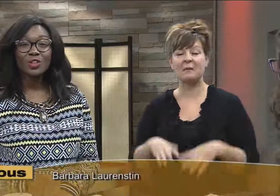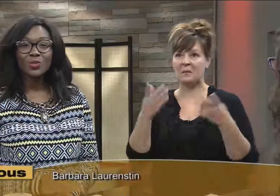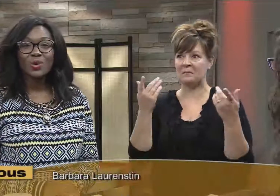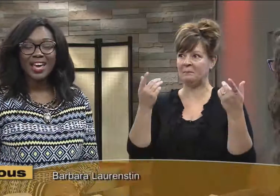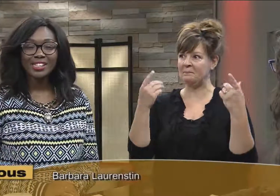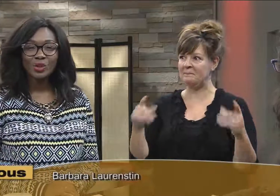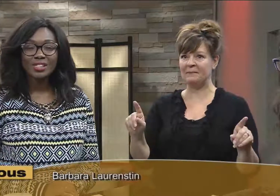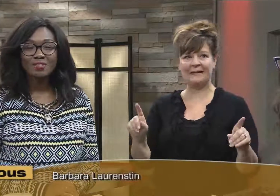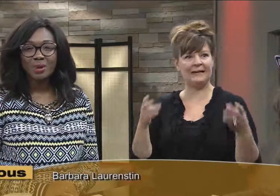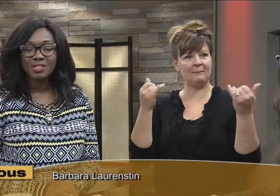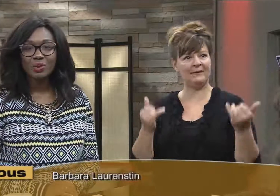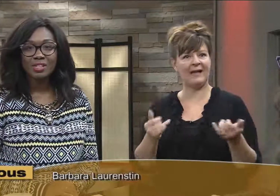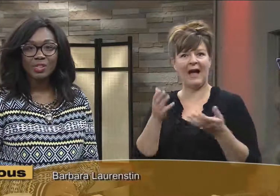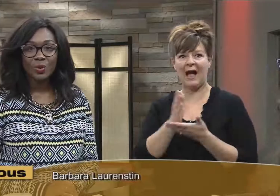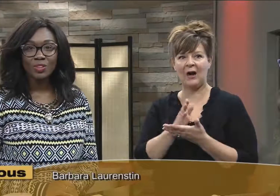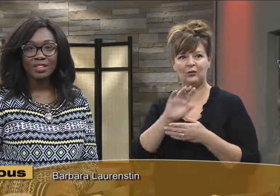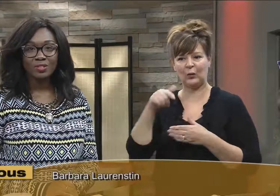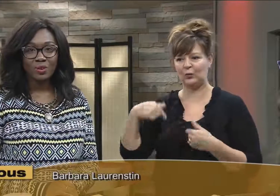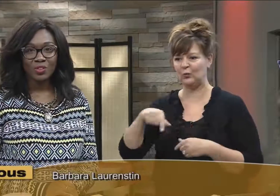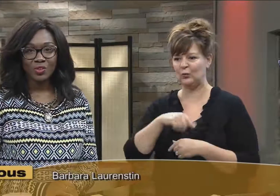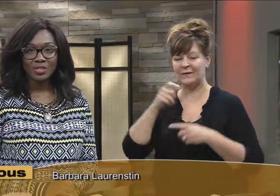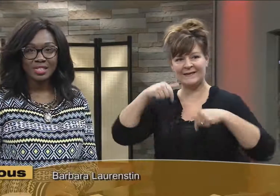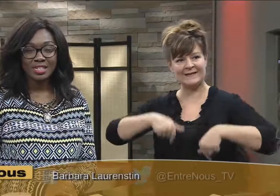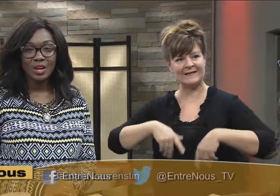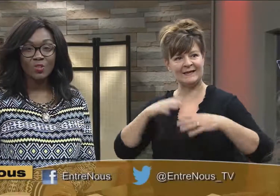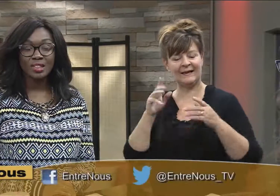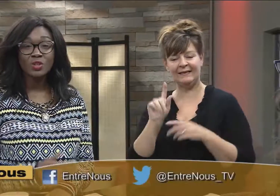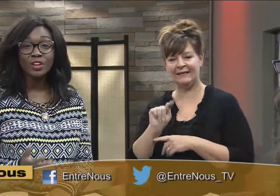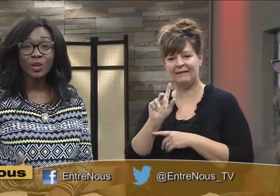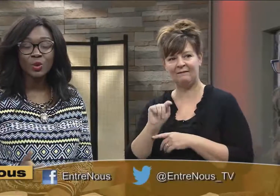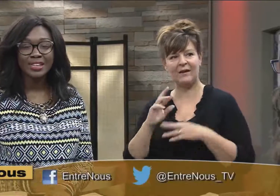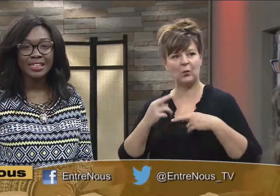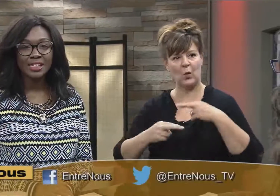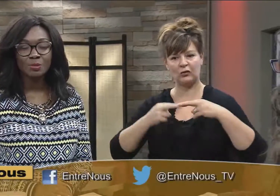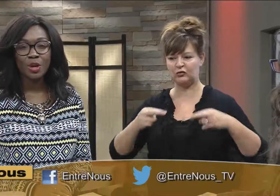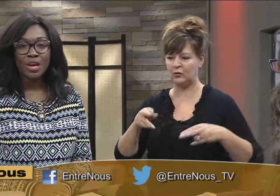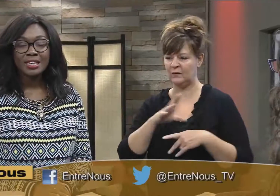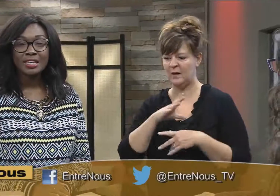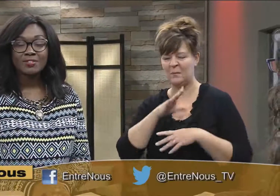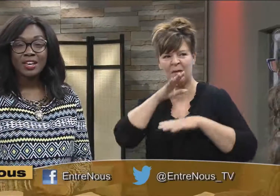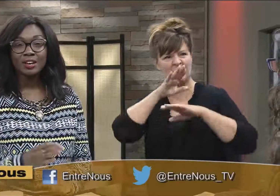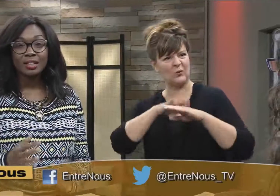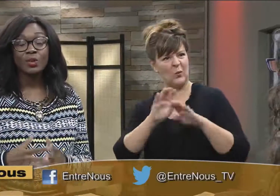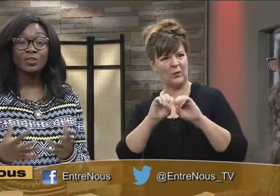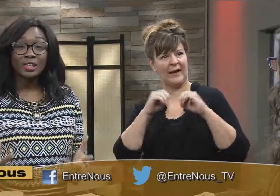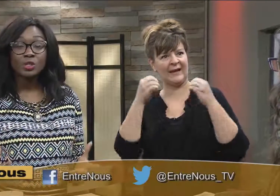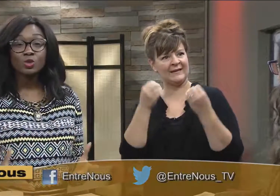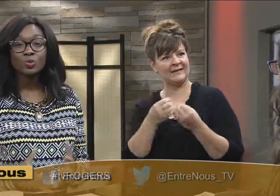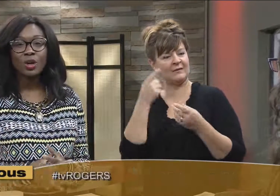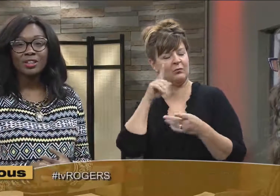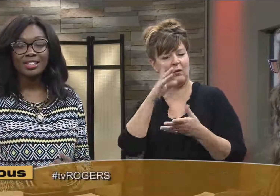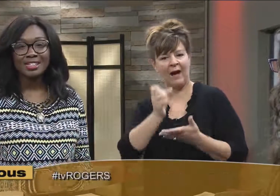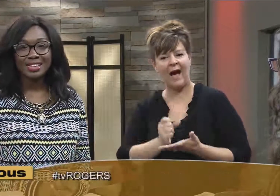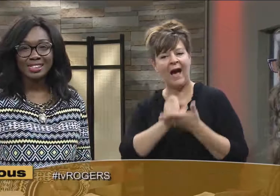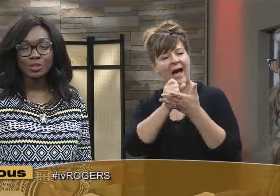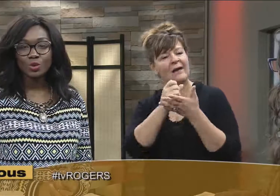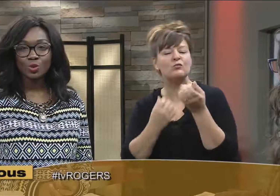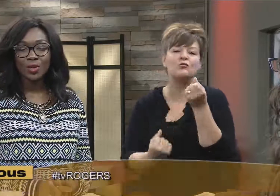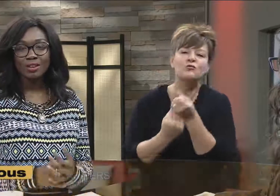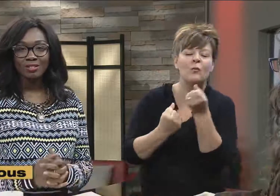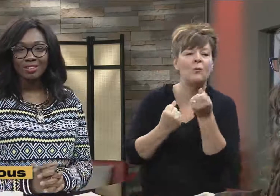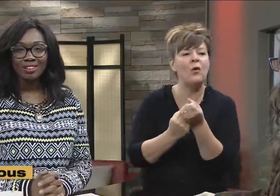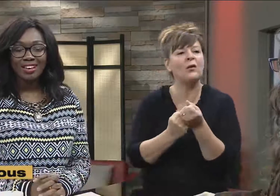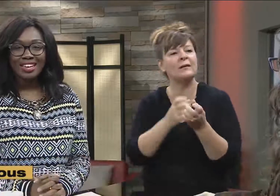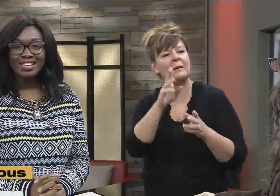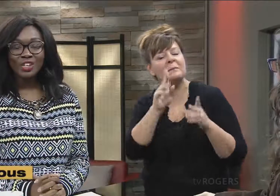retour à Entre nous, exclusivement sur les ondes de TV Rogers, et on va découvrir un organisme qui vient en aide au fait qu'il supporte les artistes